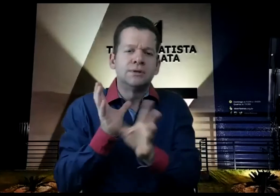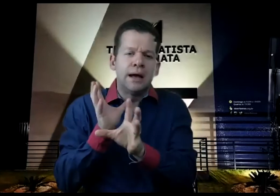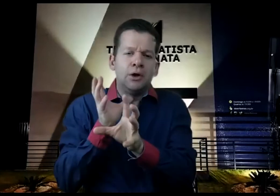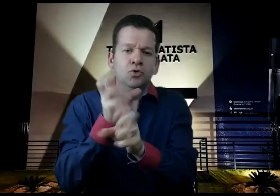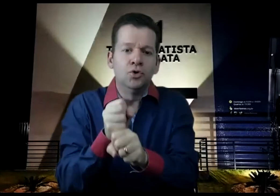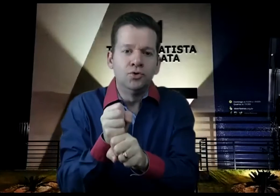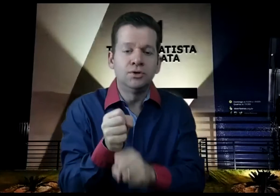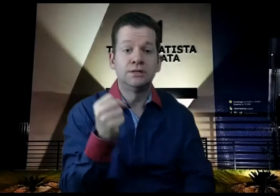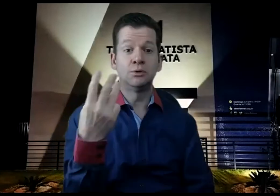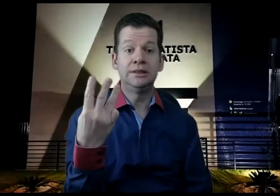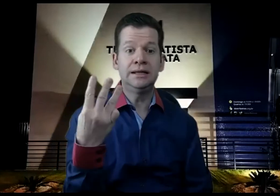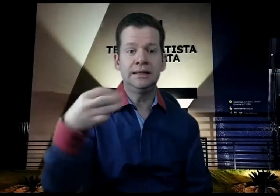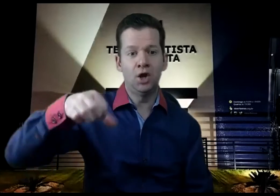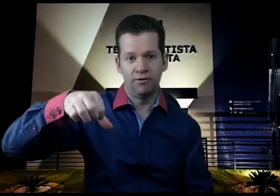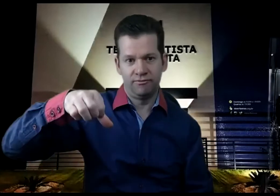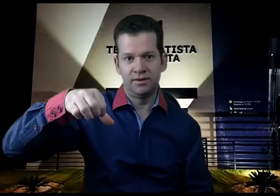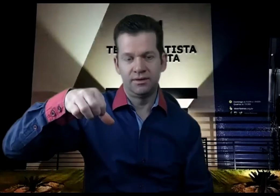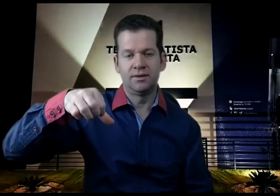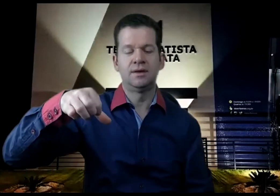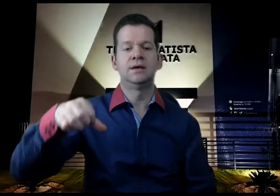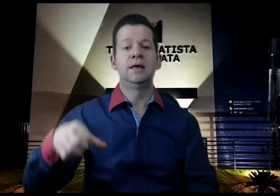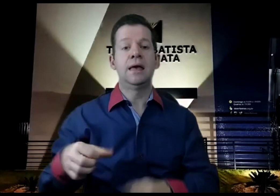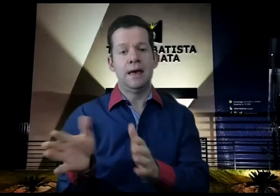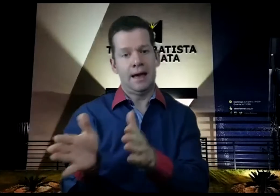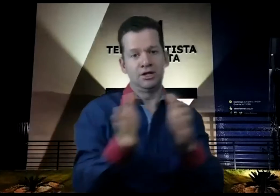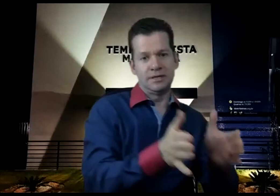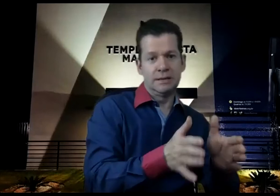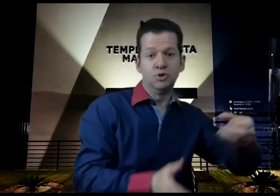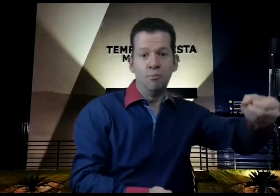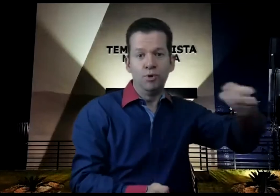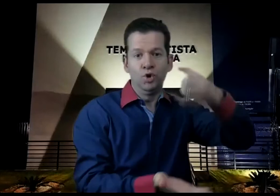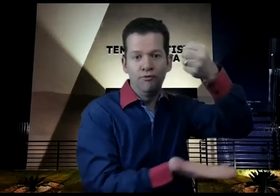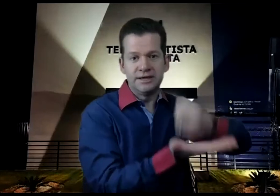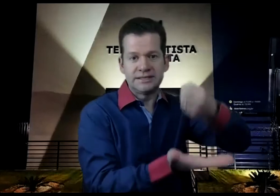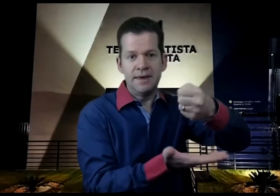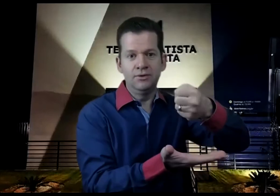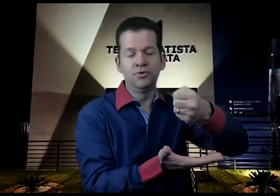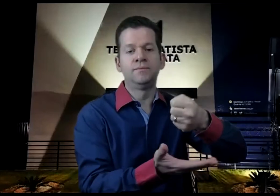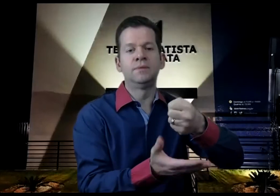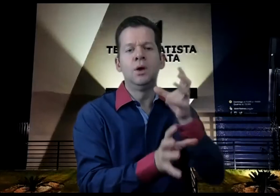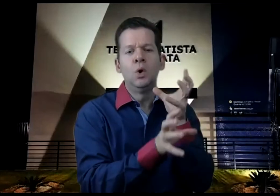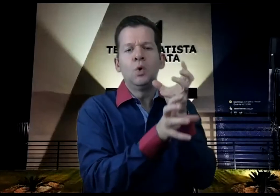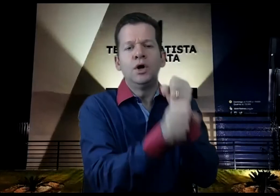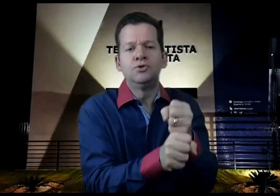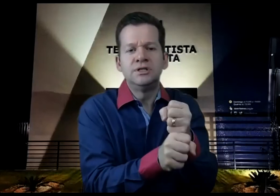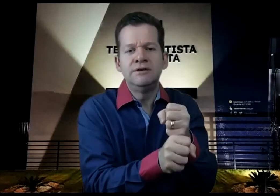Ao todo, são 39. Aí nós passamos para o Novo Testamento. Quantos